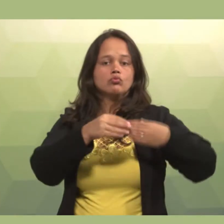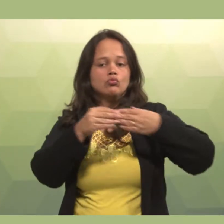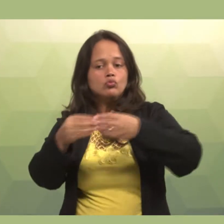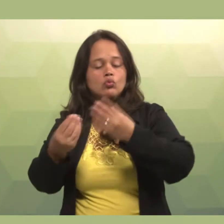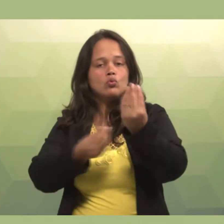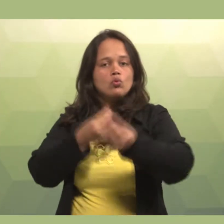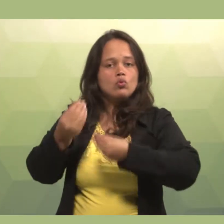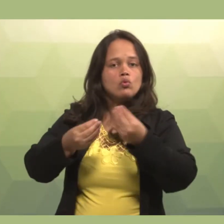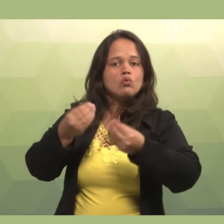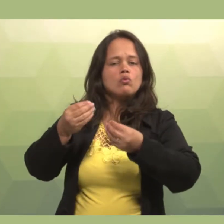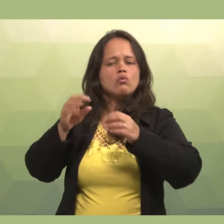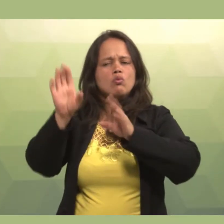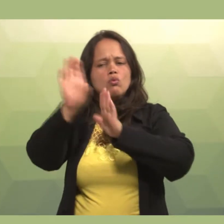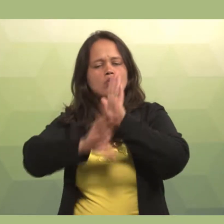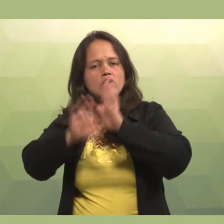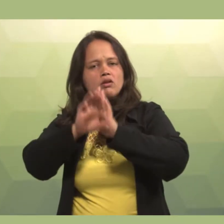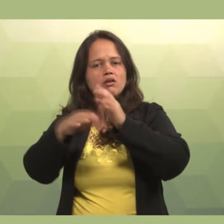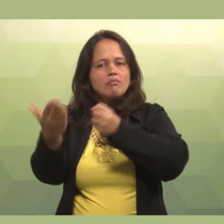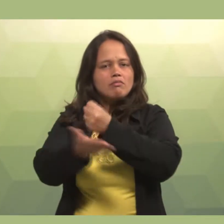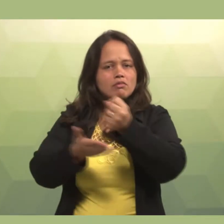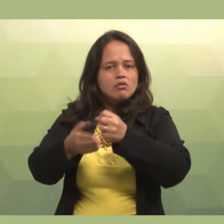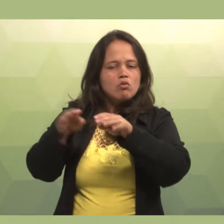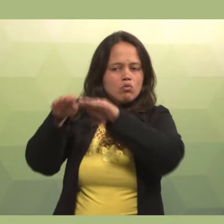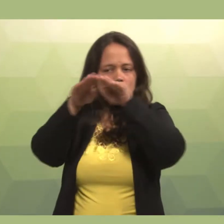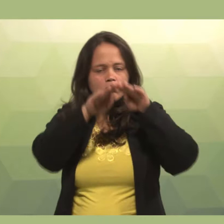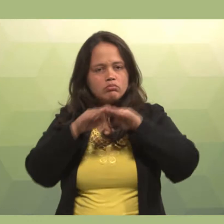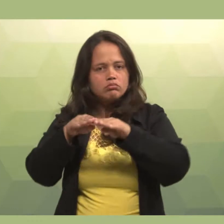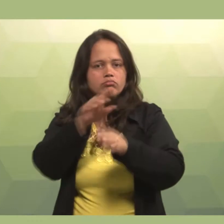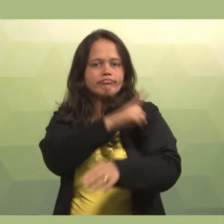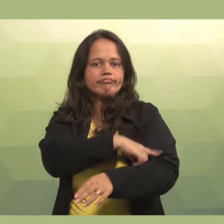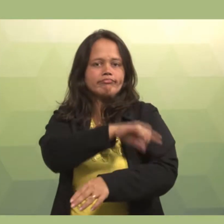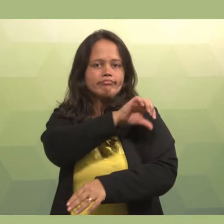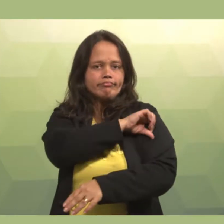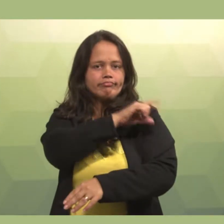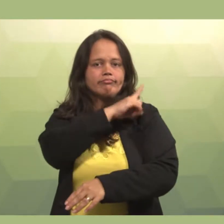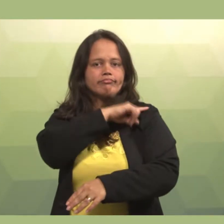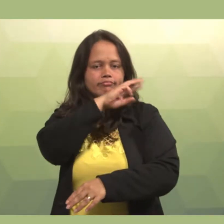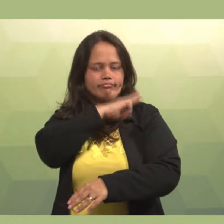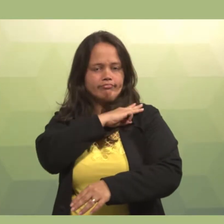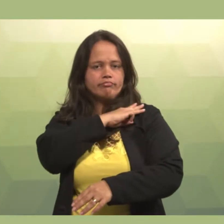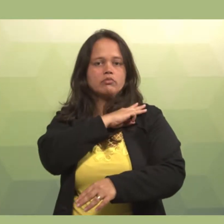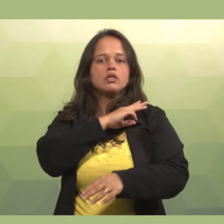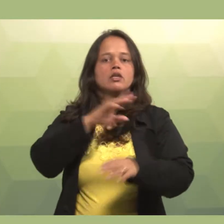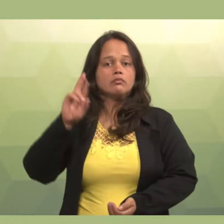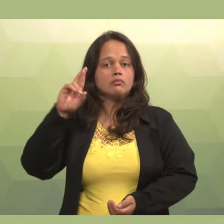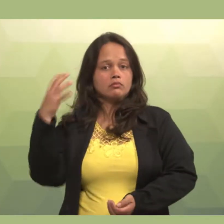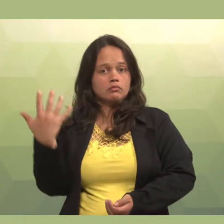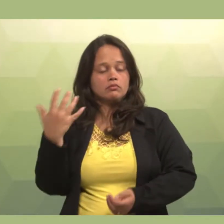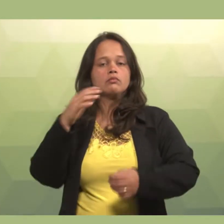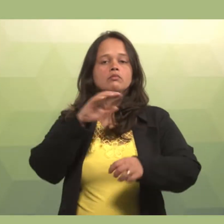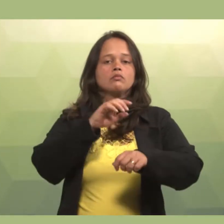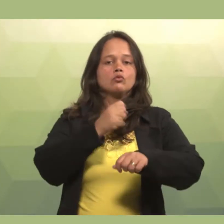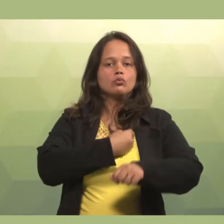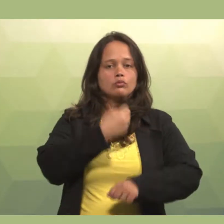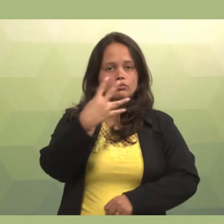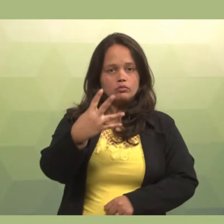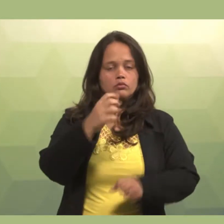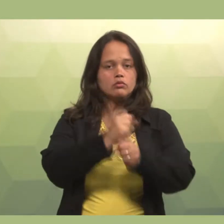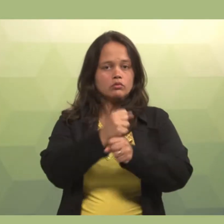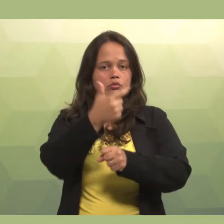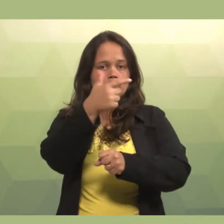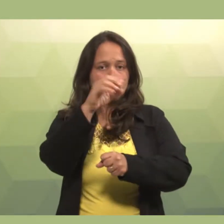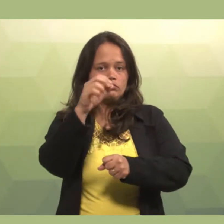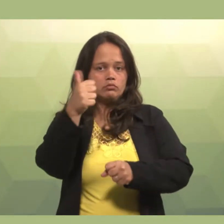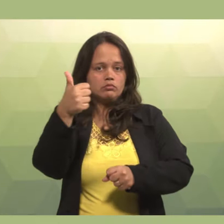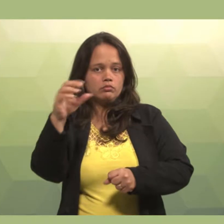Resolução 4, de 2010, que é a lei que define as diretrizes curriculares nacionais gerais para a educação